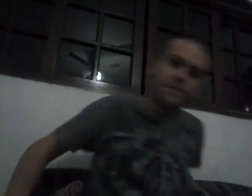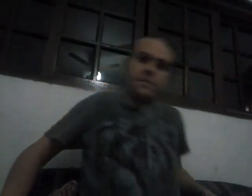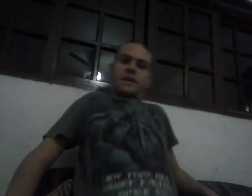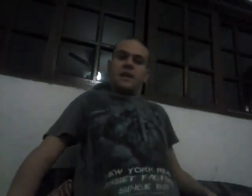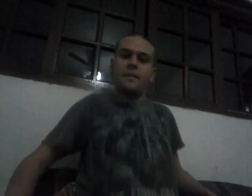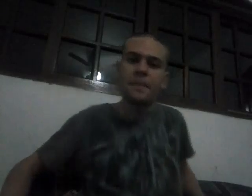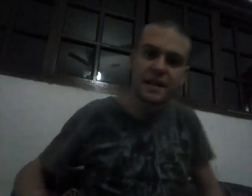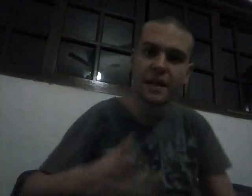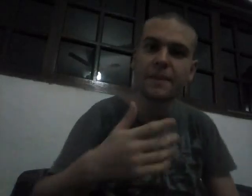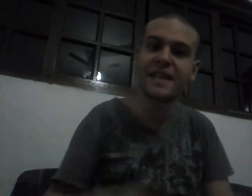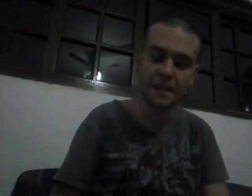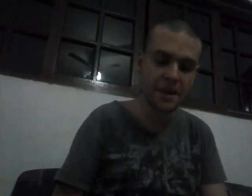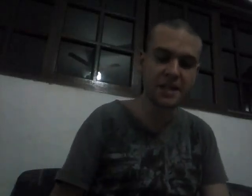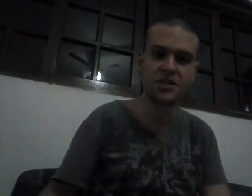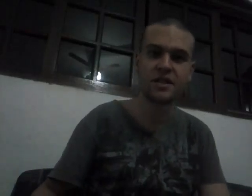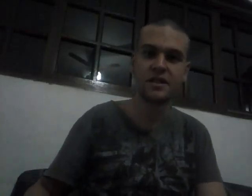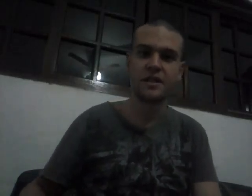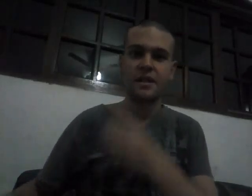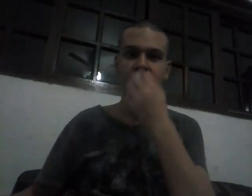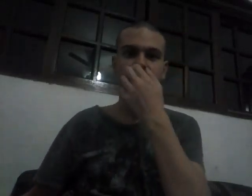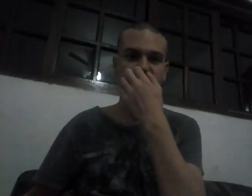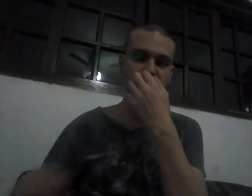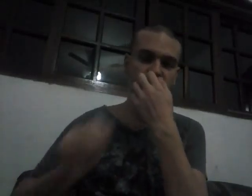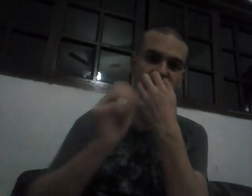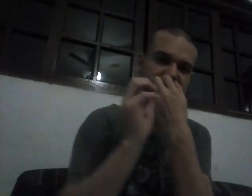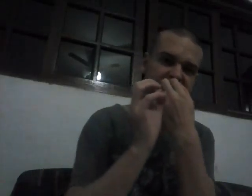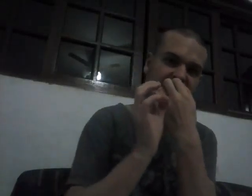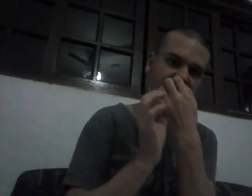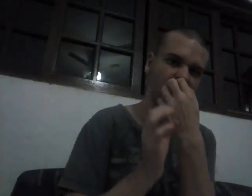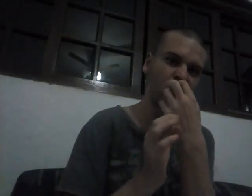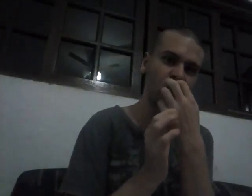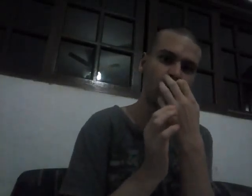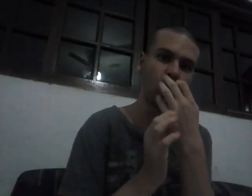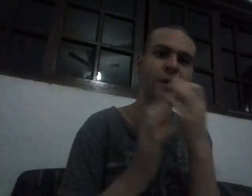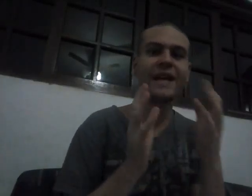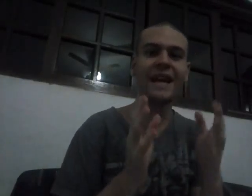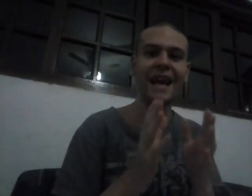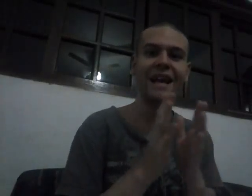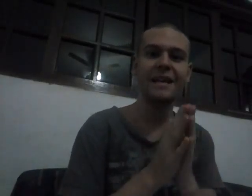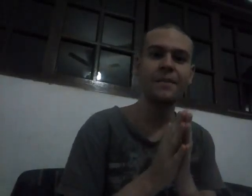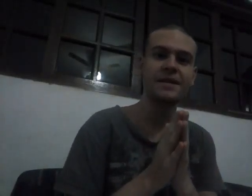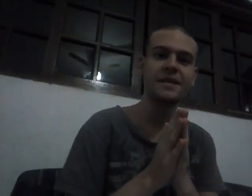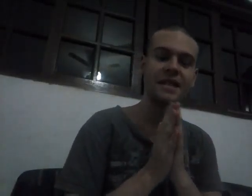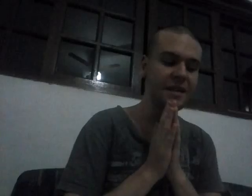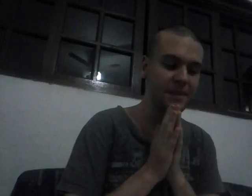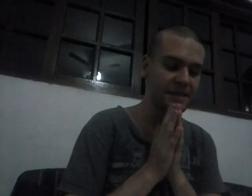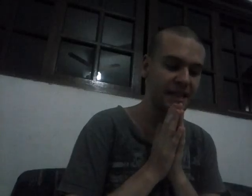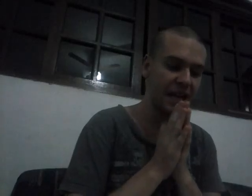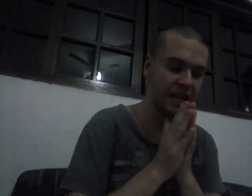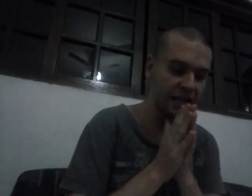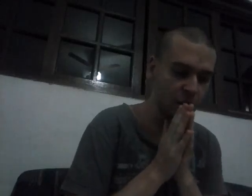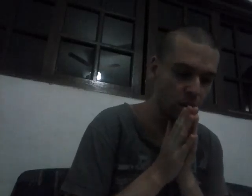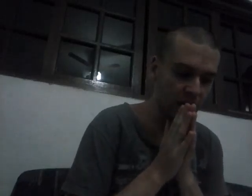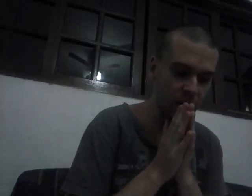em mente, vamos começar com o que é Libras. Libras é língua